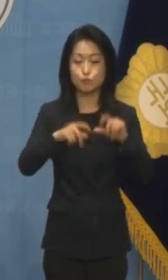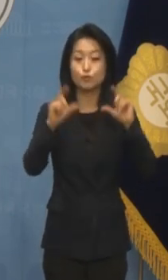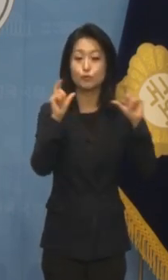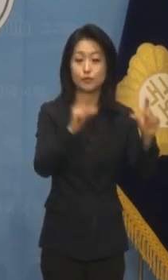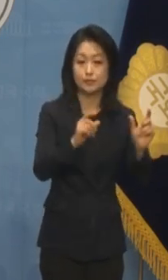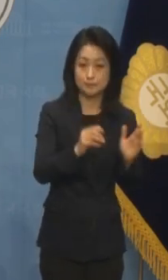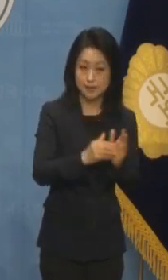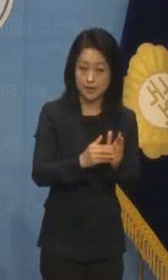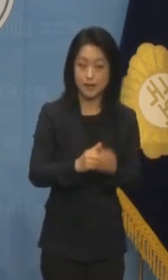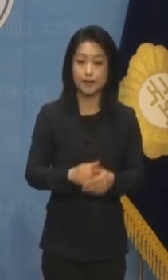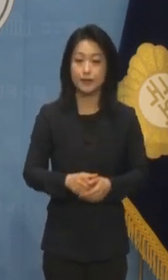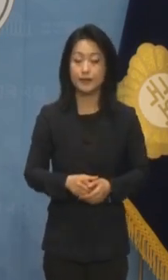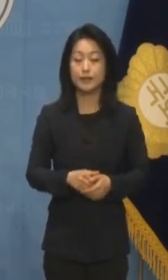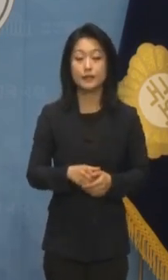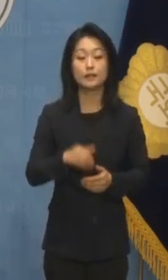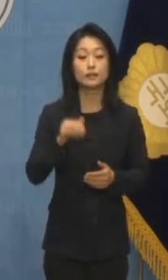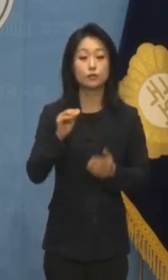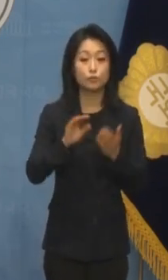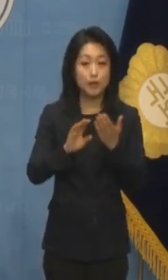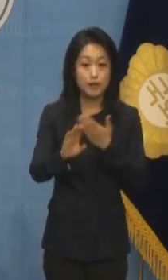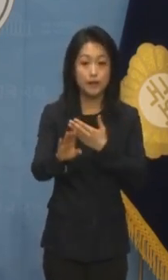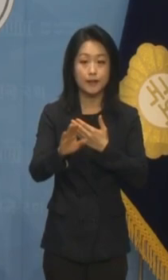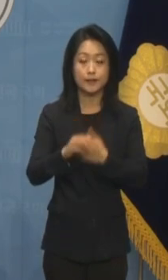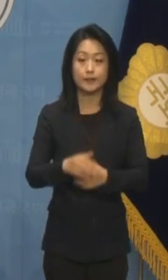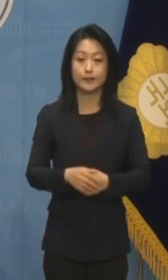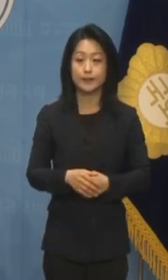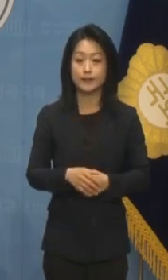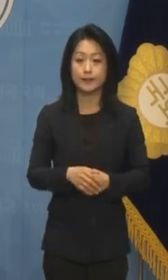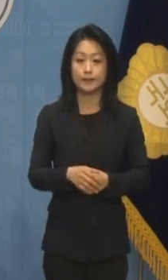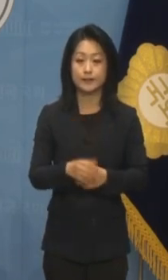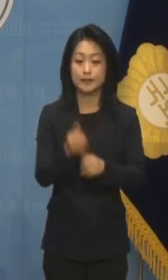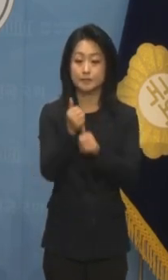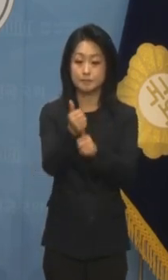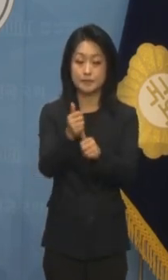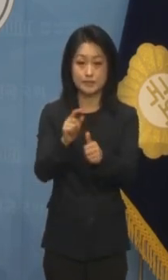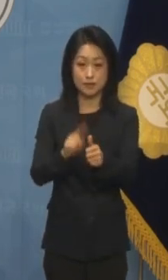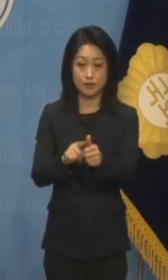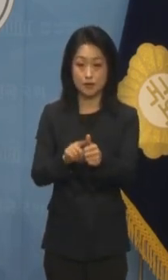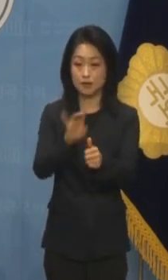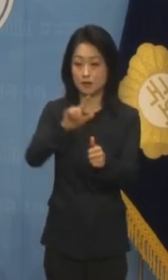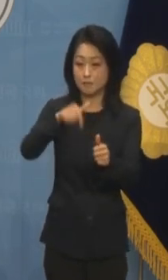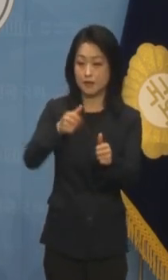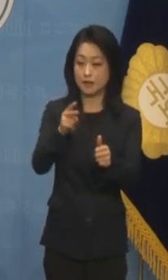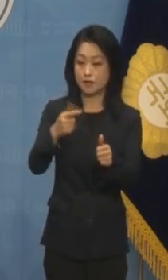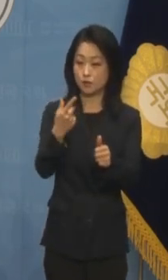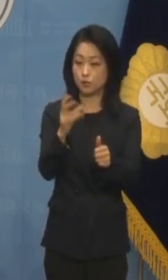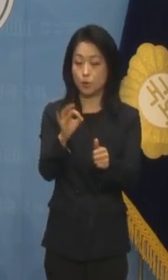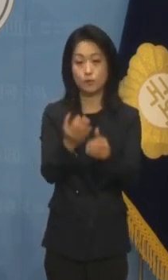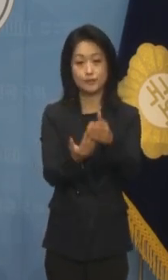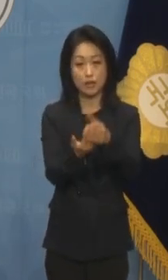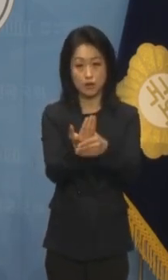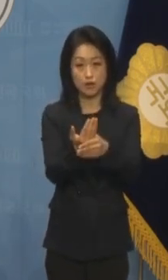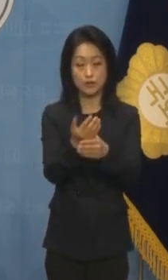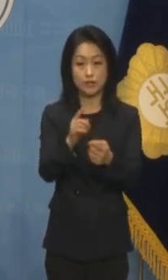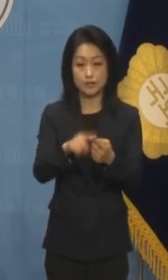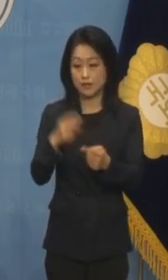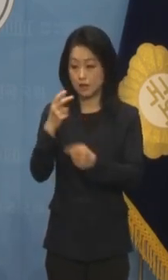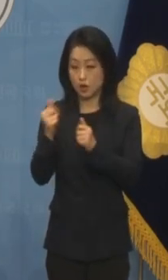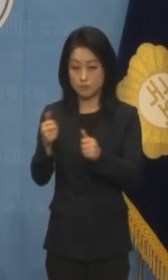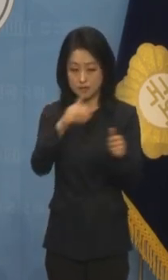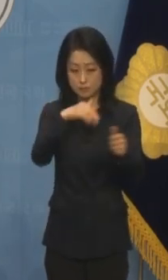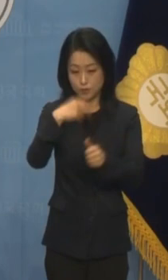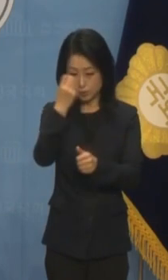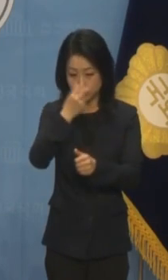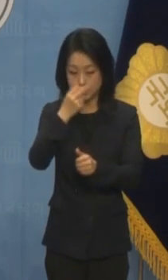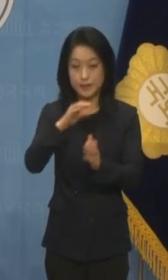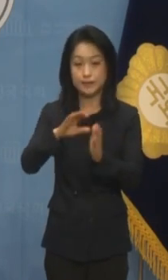됐습니다. 그 이후에 이 김 씨에 대해서 백현동 사건과 관련해서 검찰이 조사를 하는